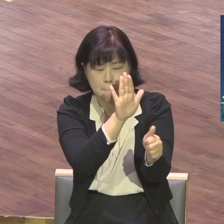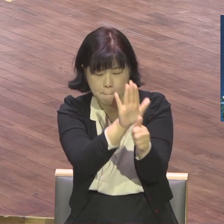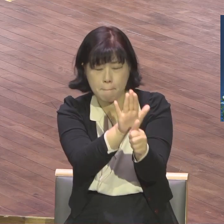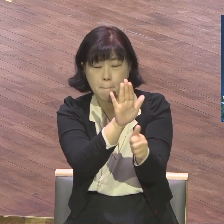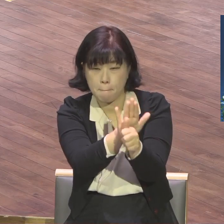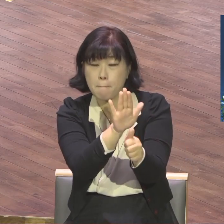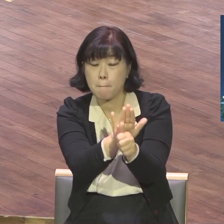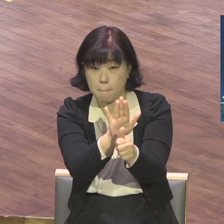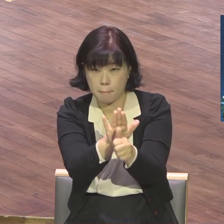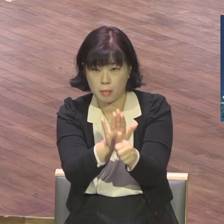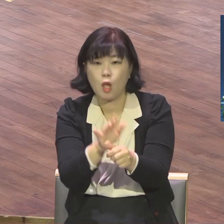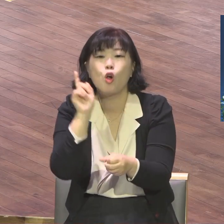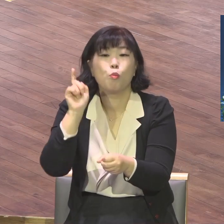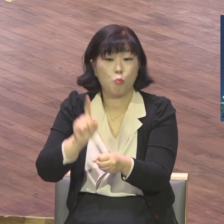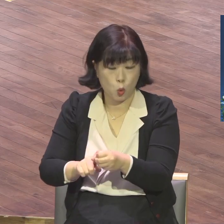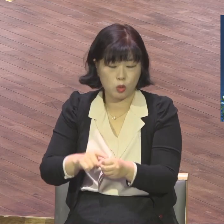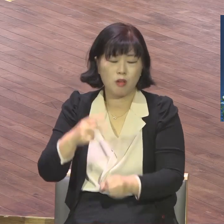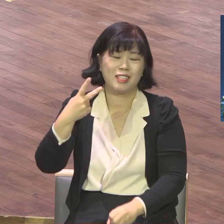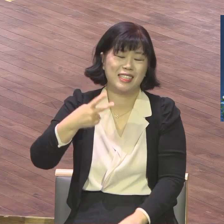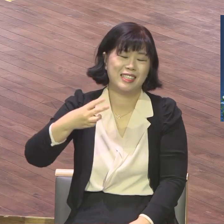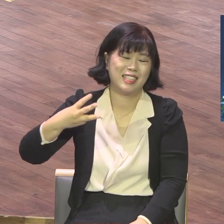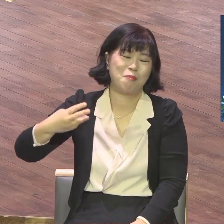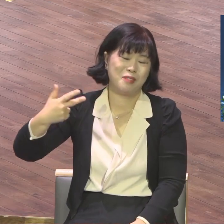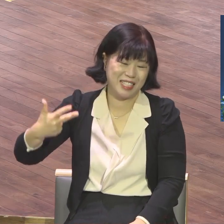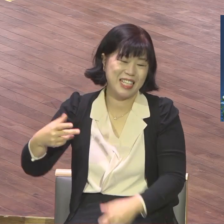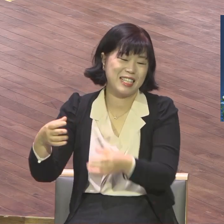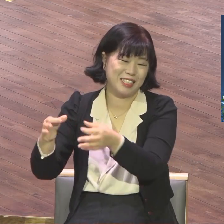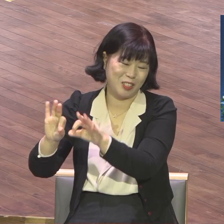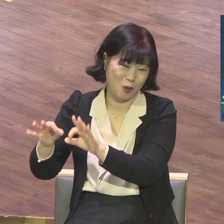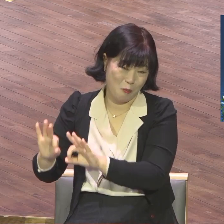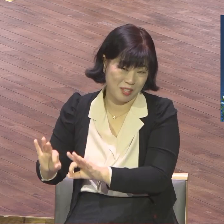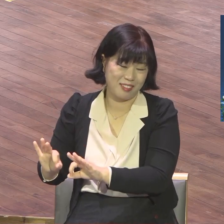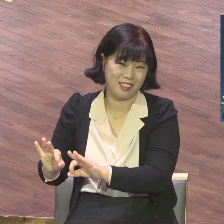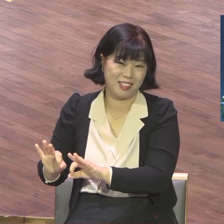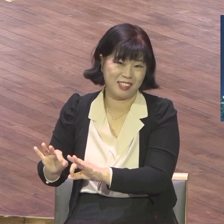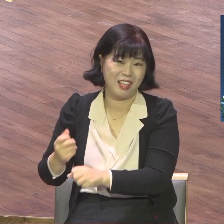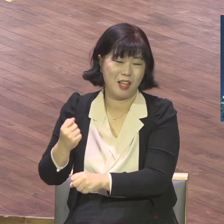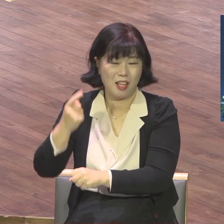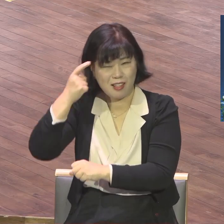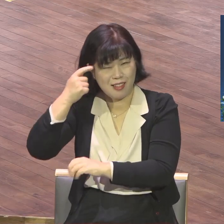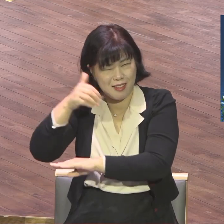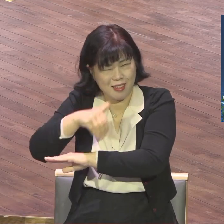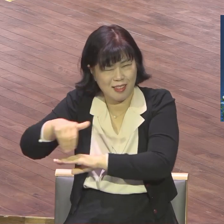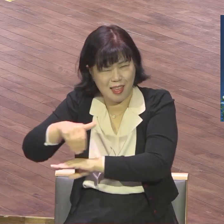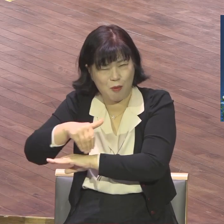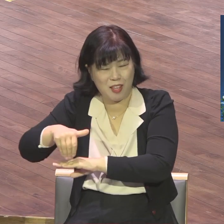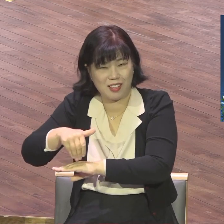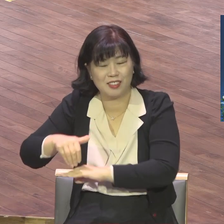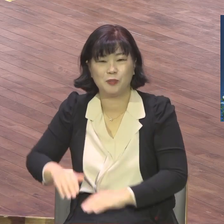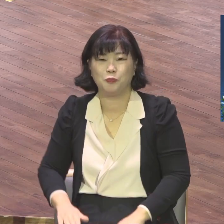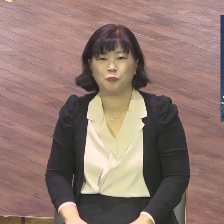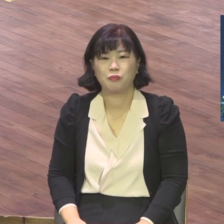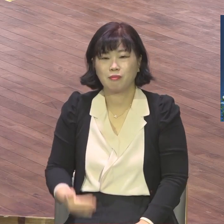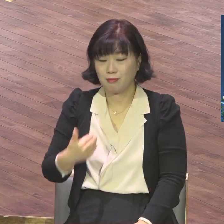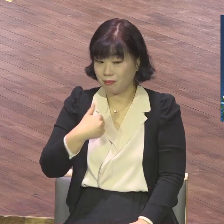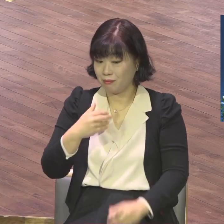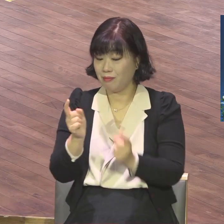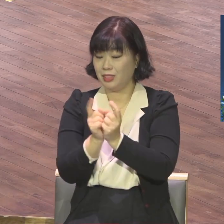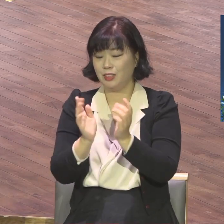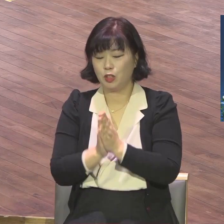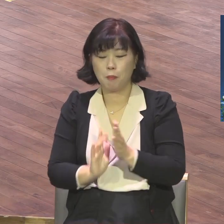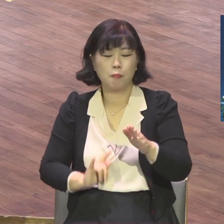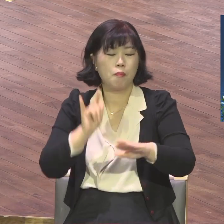말이 사라지도록 사실 제가 선교 현장을 그렇게 가보면 정말로 도와줘야 될 것이 너무